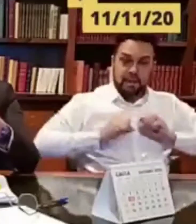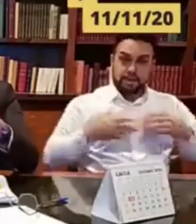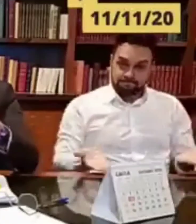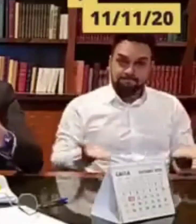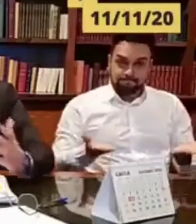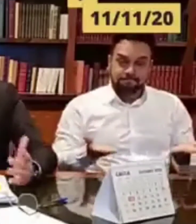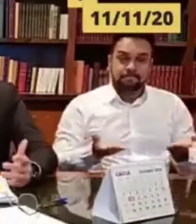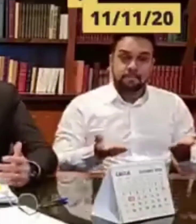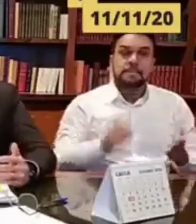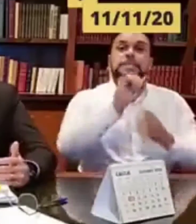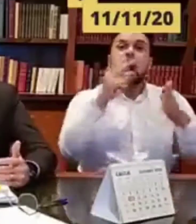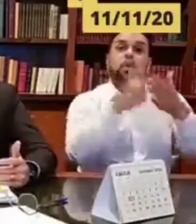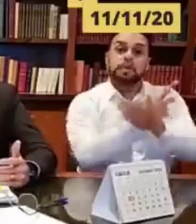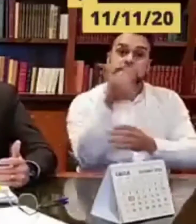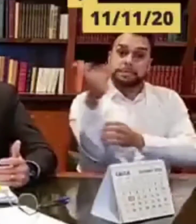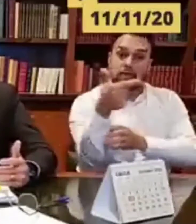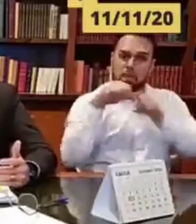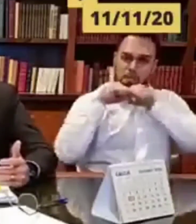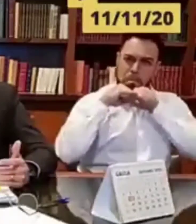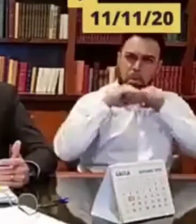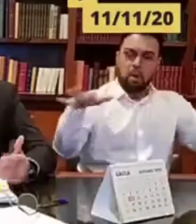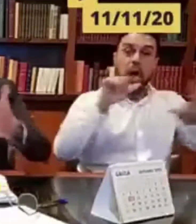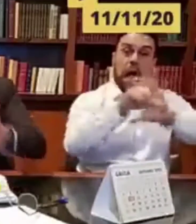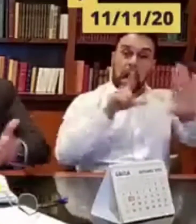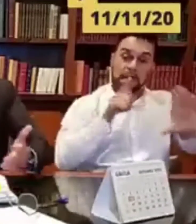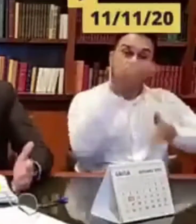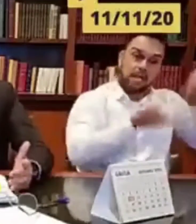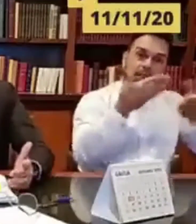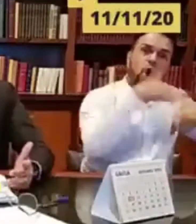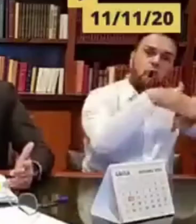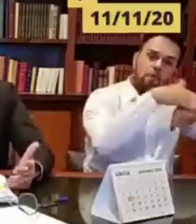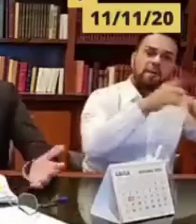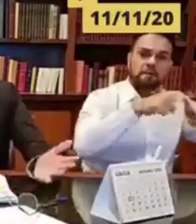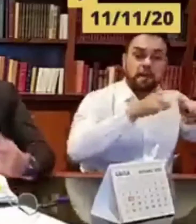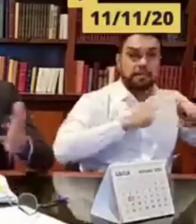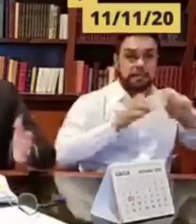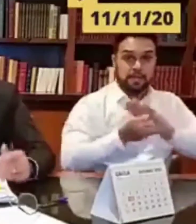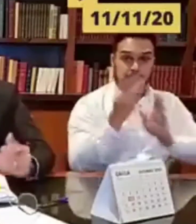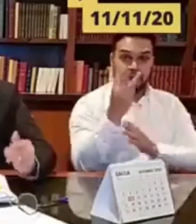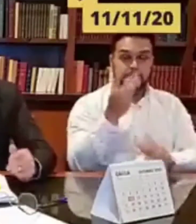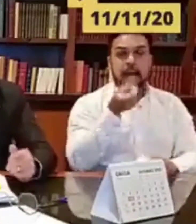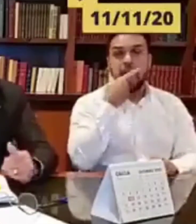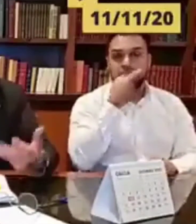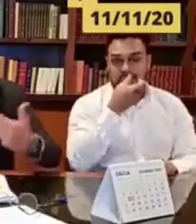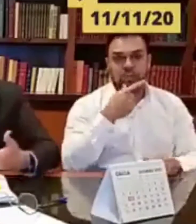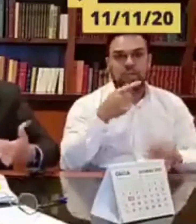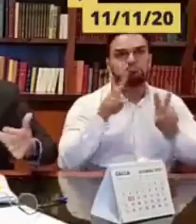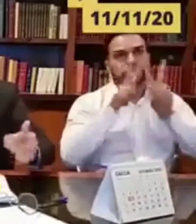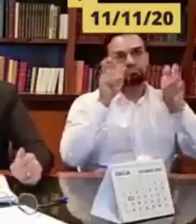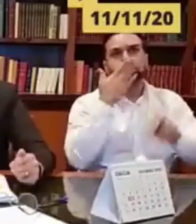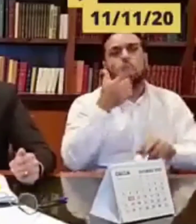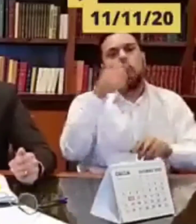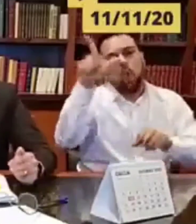uma segunda onda. É só ter o tratamento precoce, conversa com o médico, tem três medicamentos que para outras coisas, mas que servem